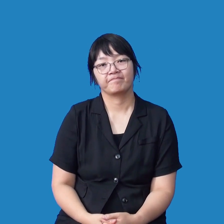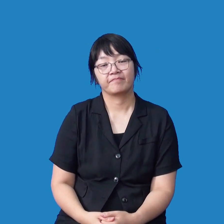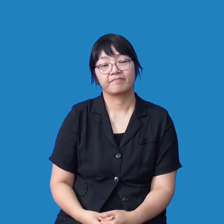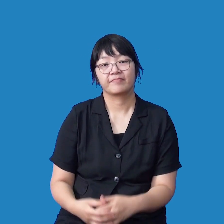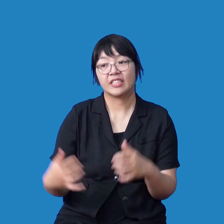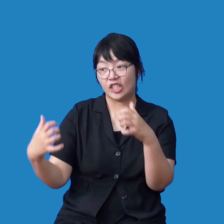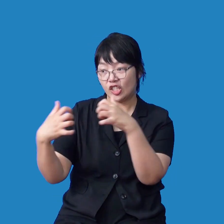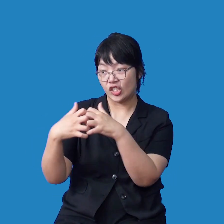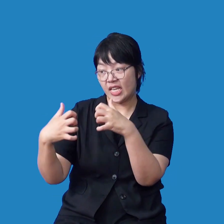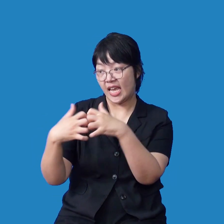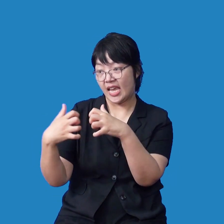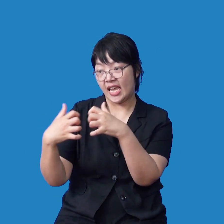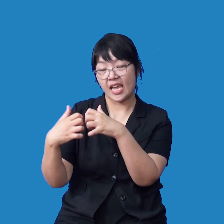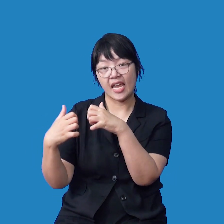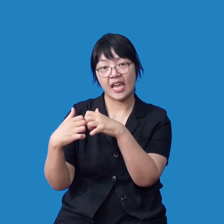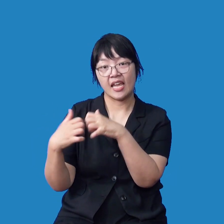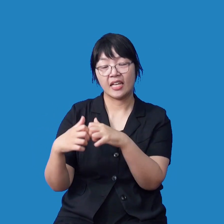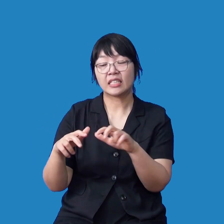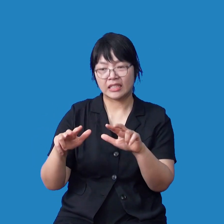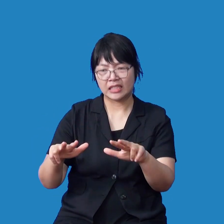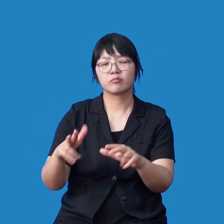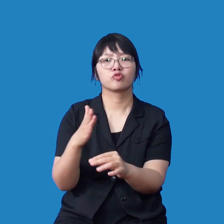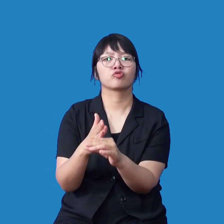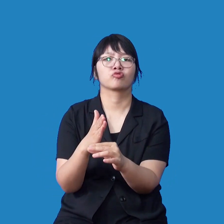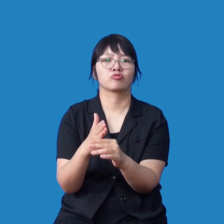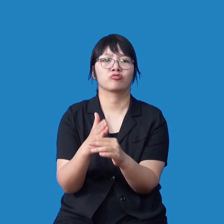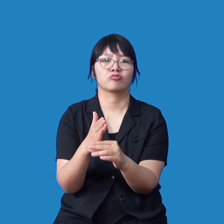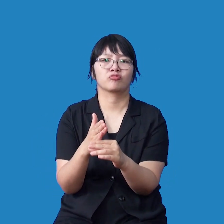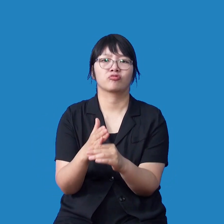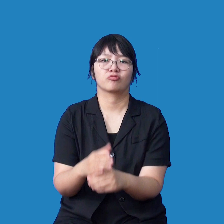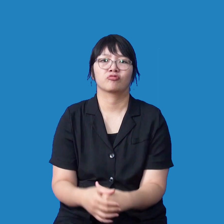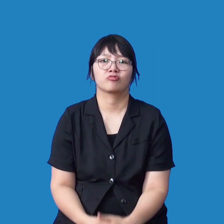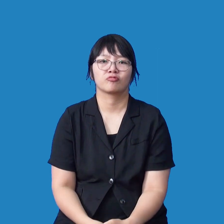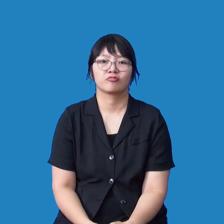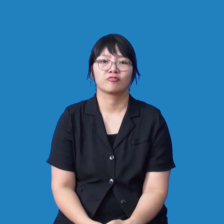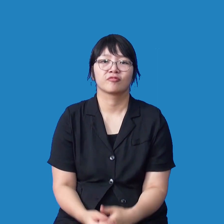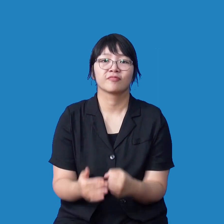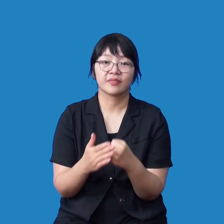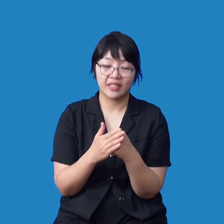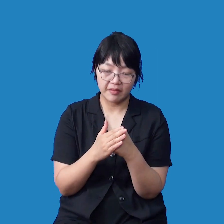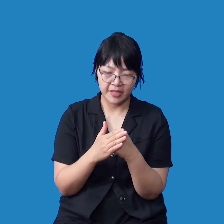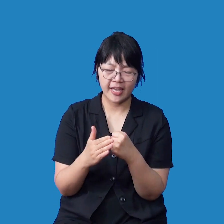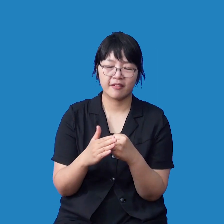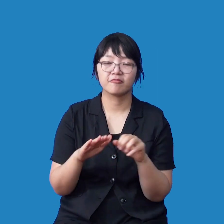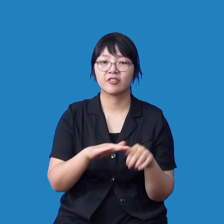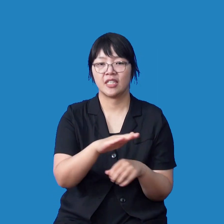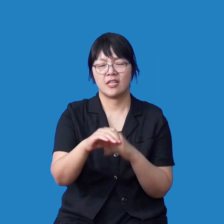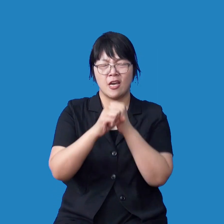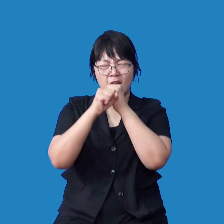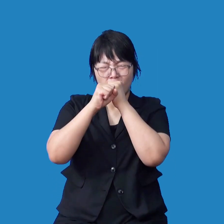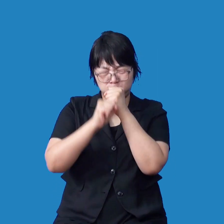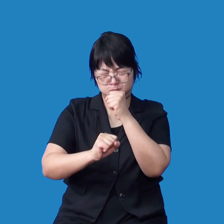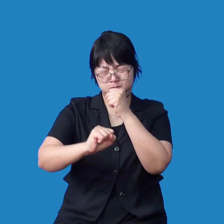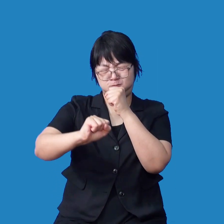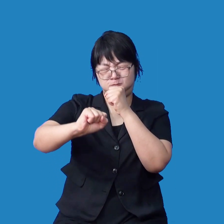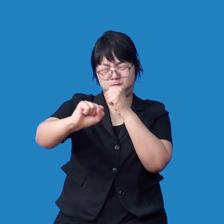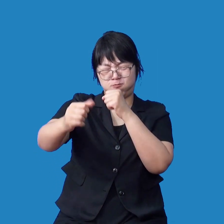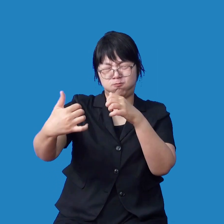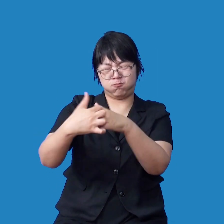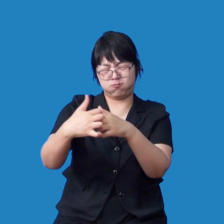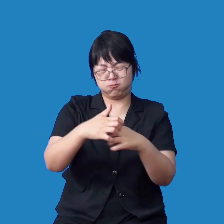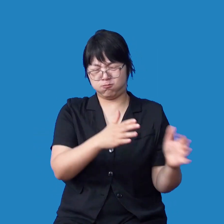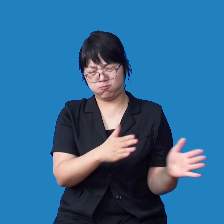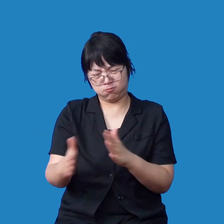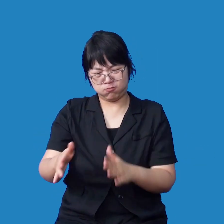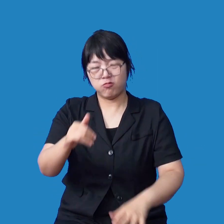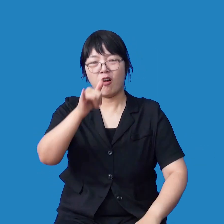전쟁이 지금 바야흐로 벌어지고 있다는 것입니다. 따라서 이제는 나팔을 불어야 한다고, 하나님의